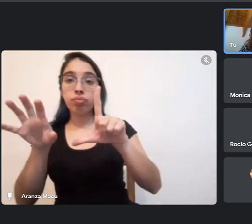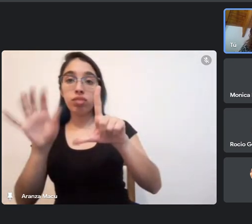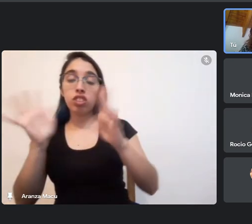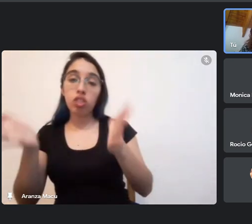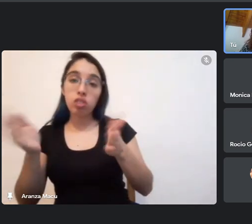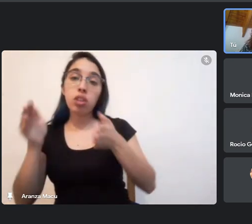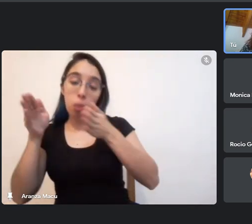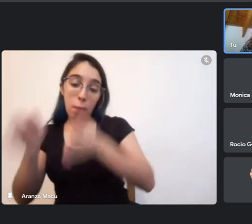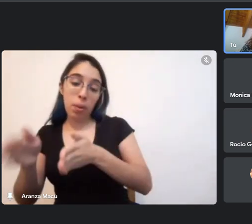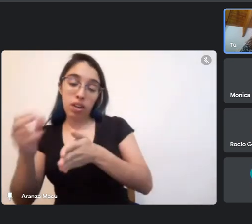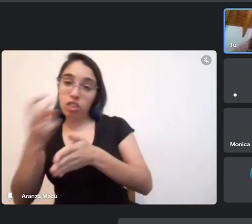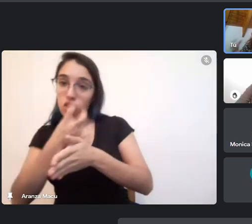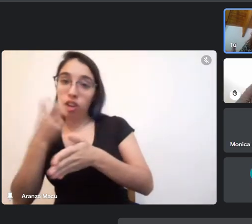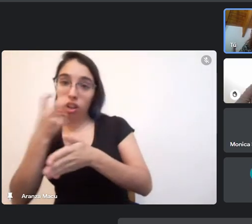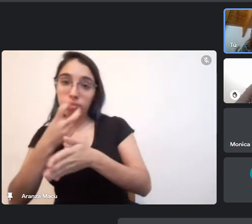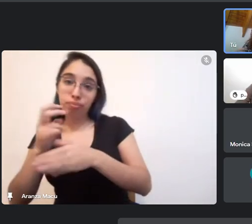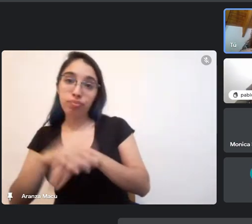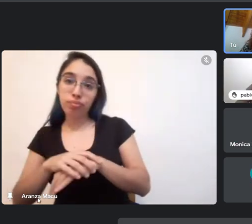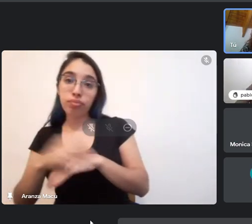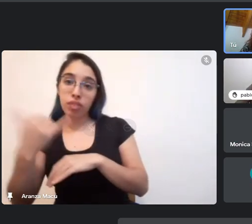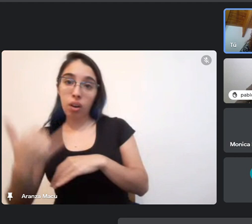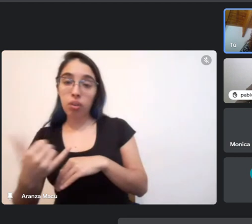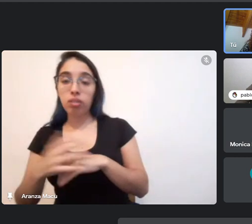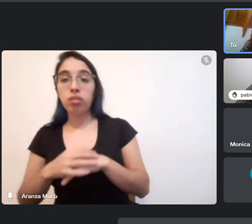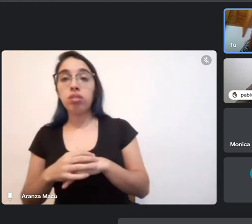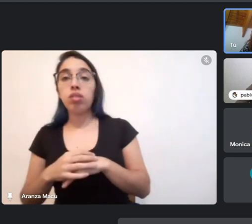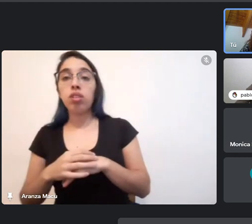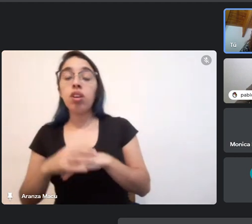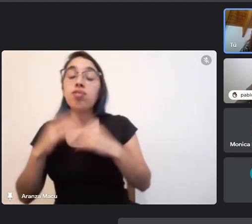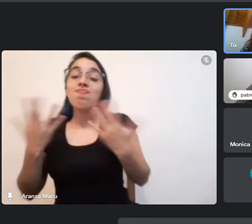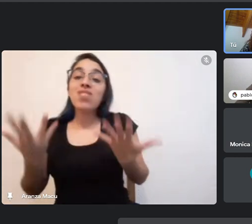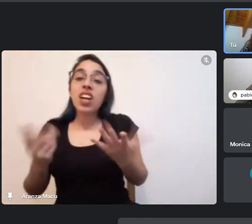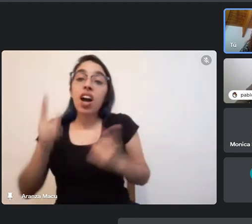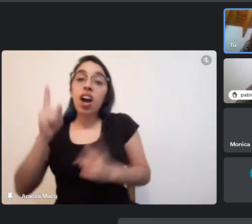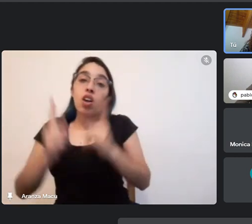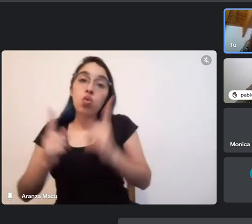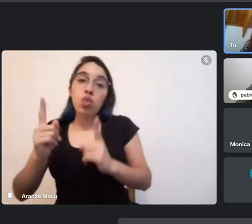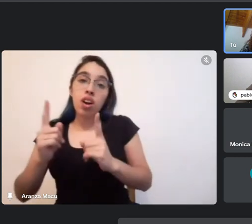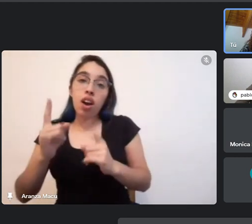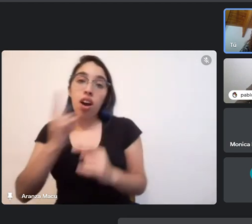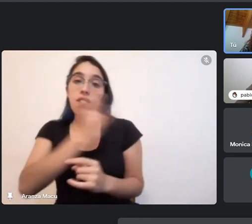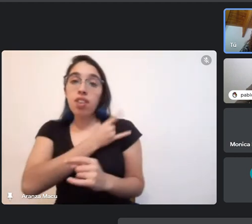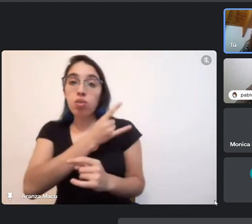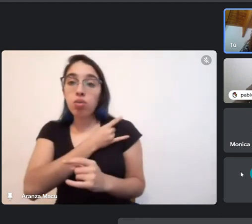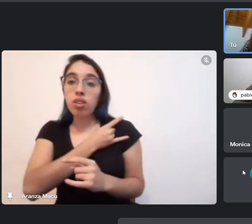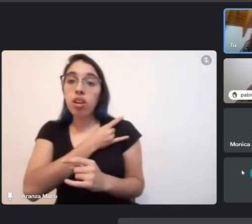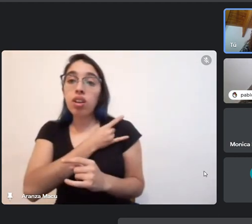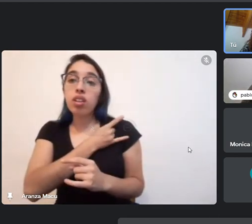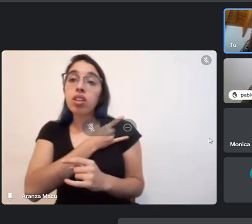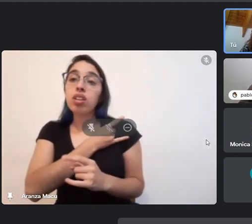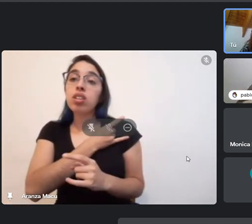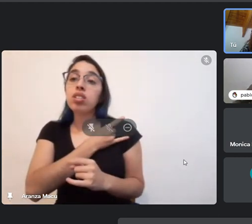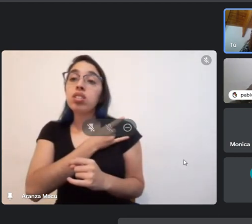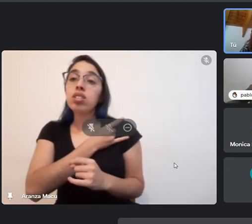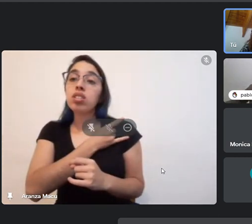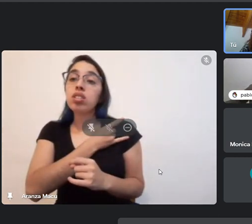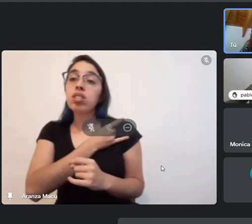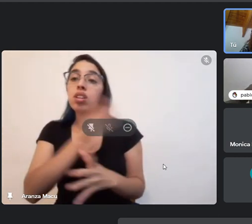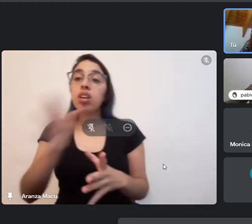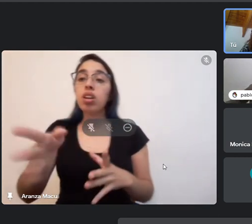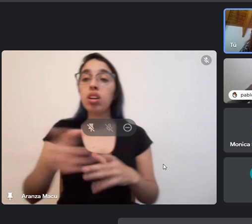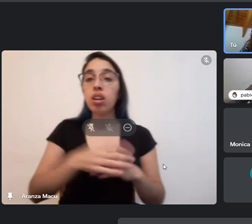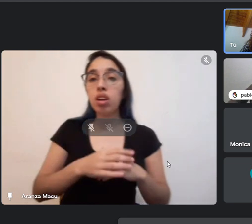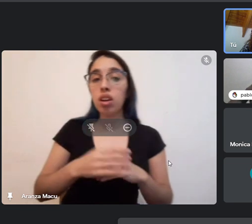hay algunas facultades que tienen algunas herramientas. Sí, Pablo.